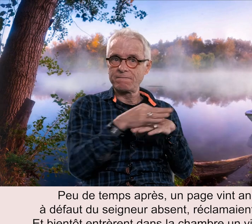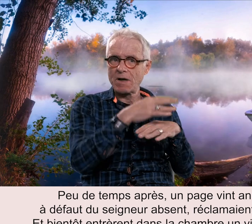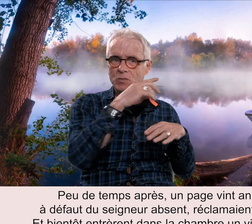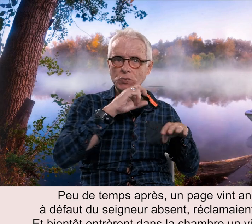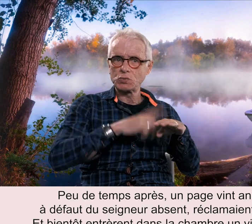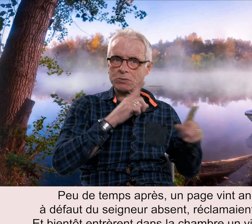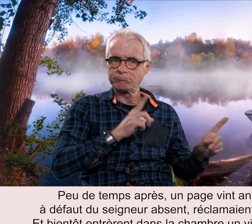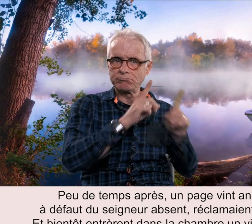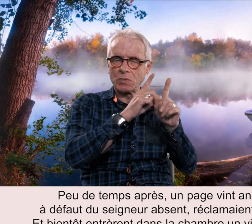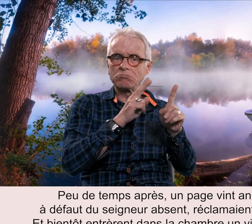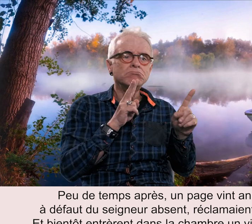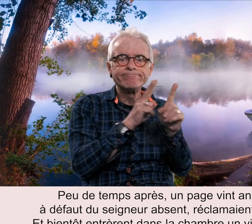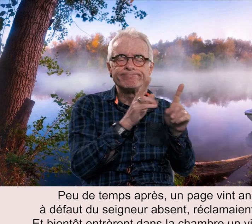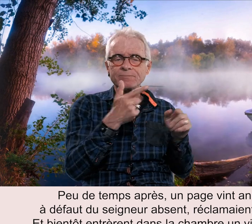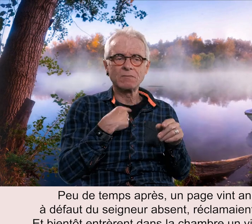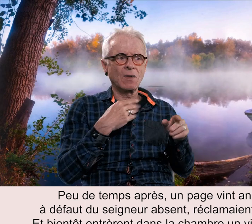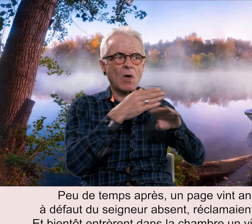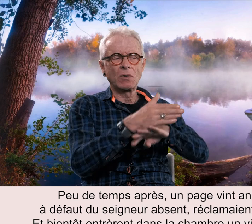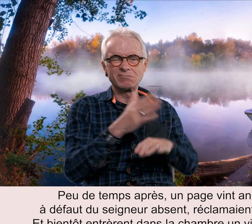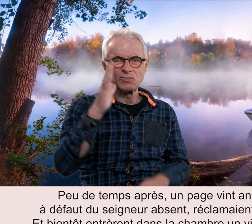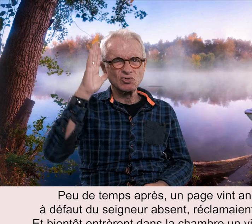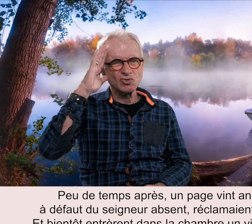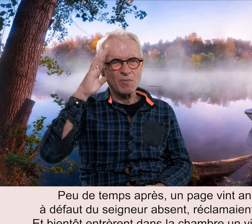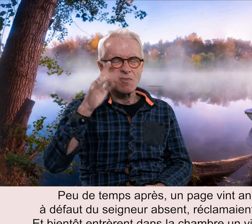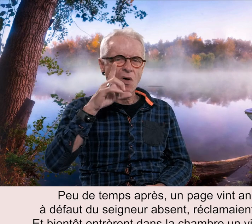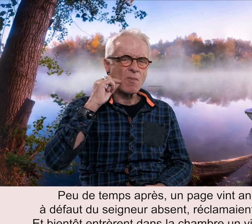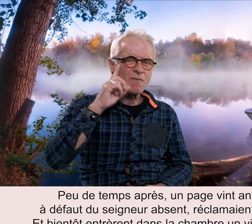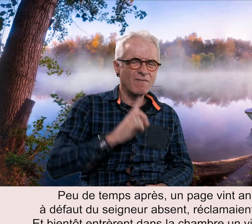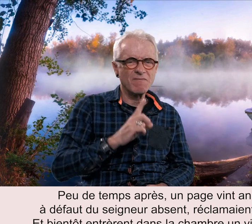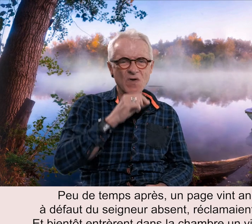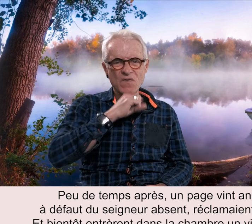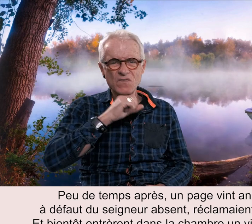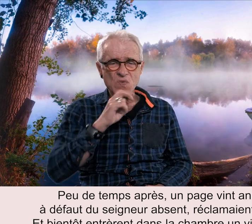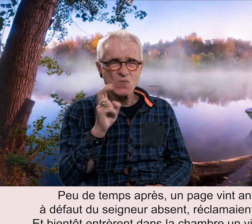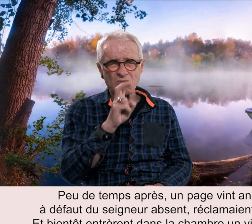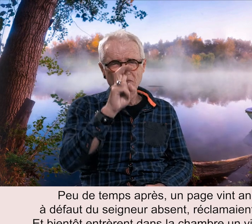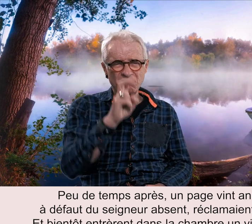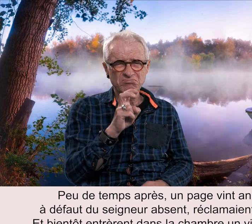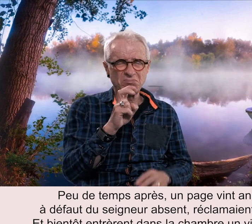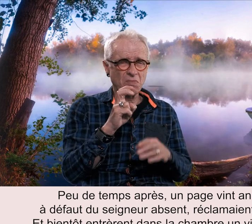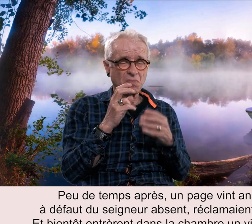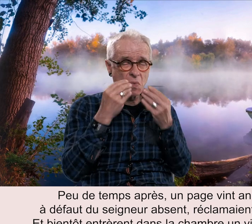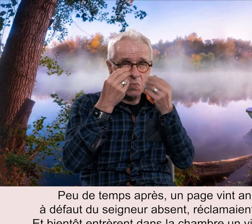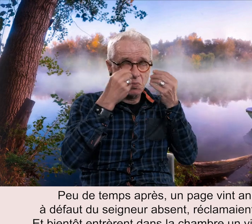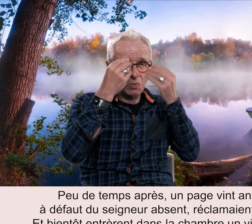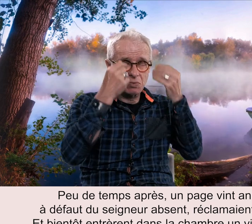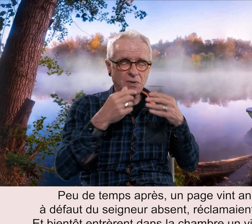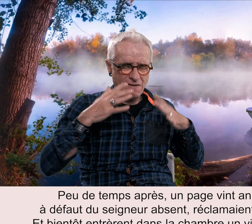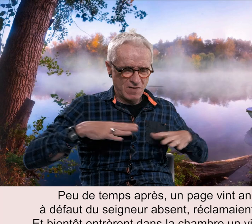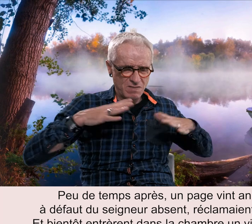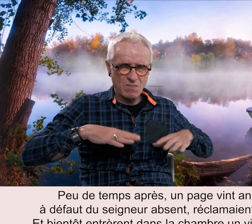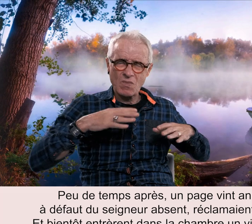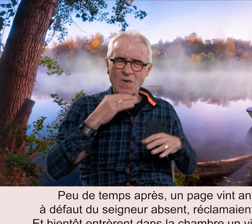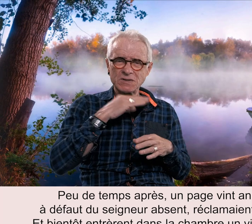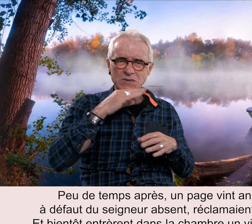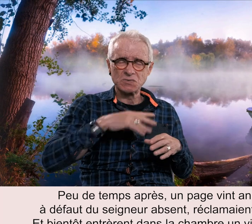Et bientôt, entrèrent dans la chambre un vieil homme et une vieille femme, courbée, poudreuse, en habit de toile, et s'appuyant